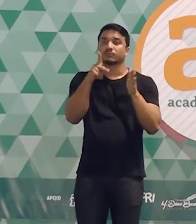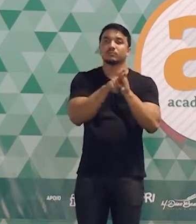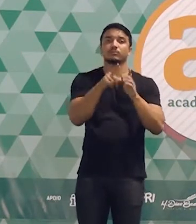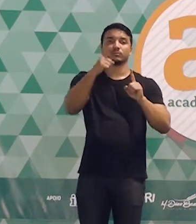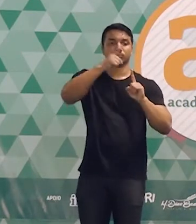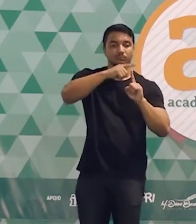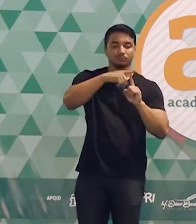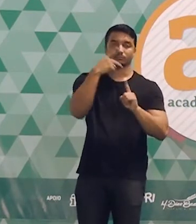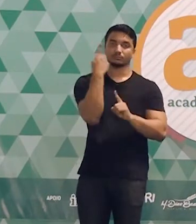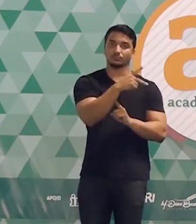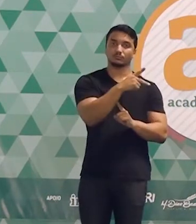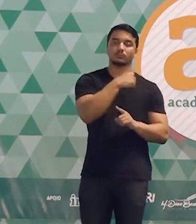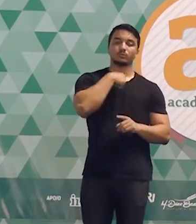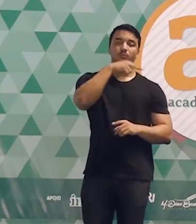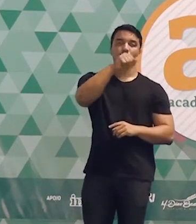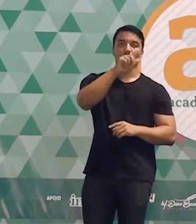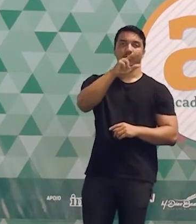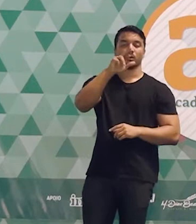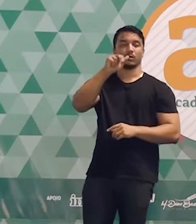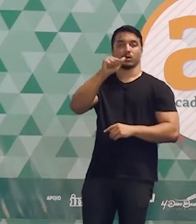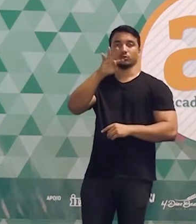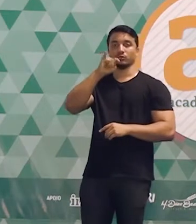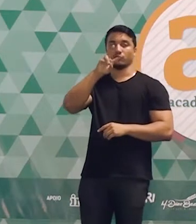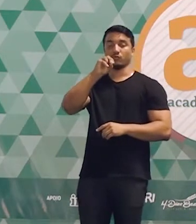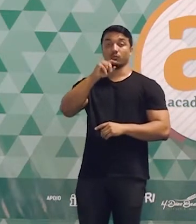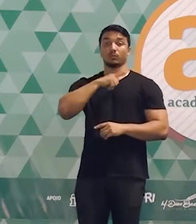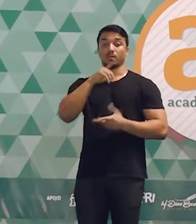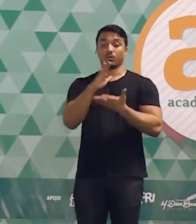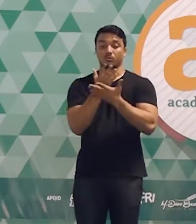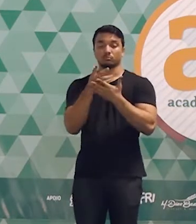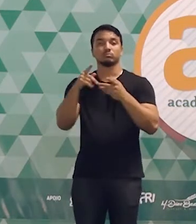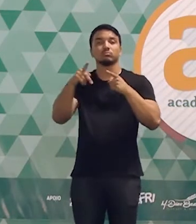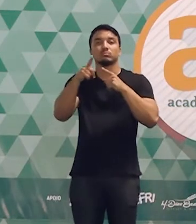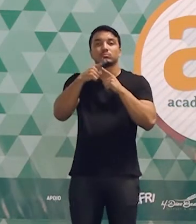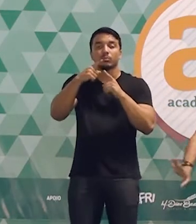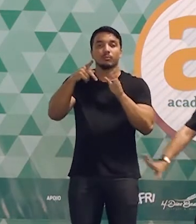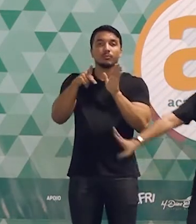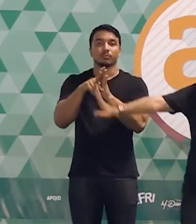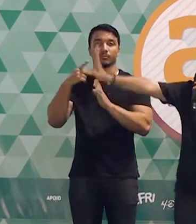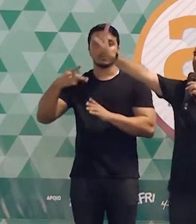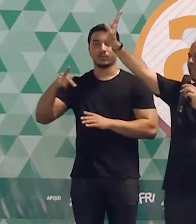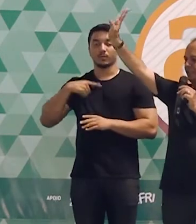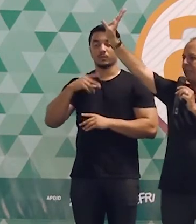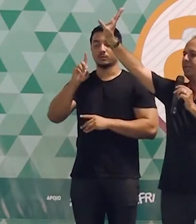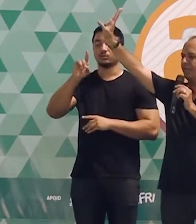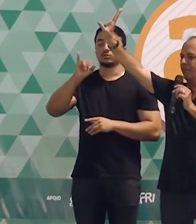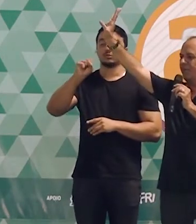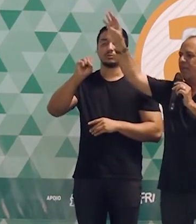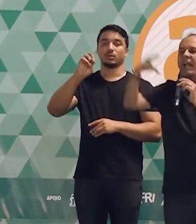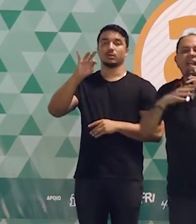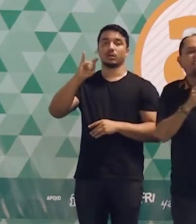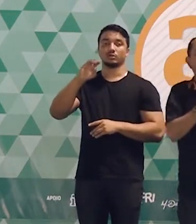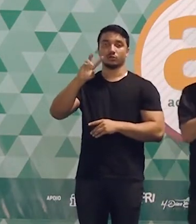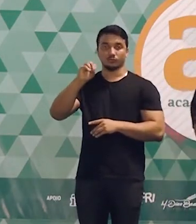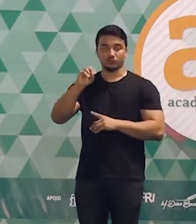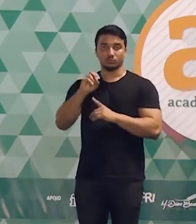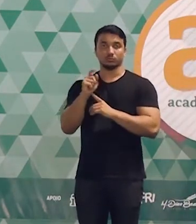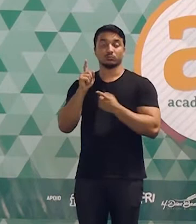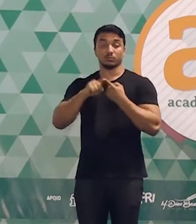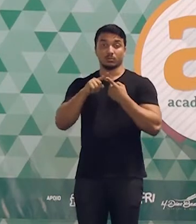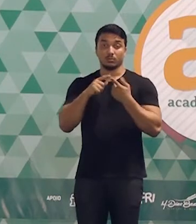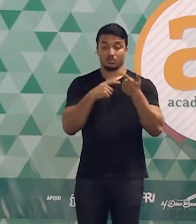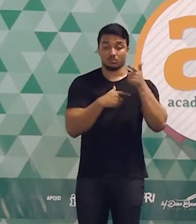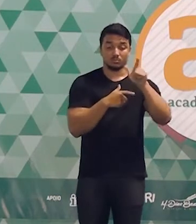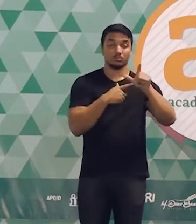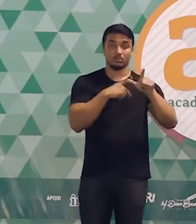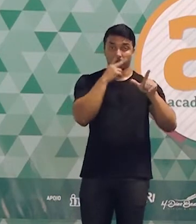próprios de um texto narrativo. Existem instrumentos textuais que são próprios de um texto dissertativo. Existem